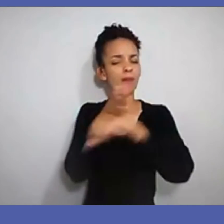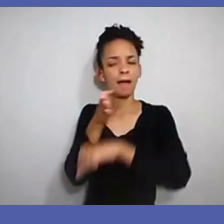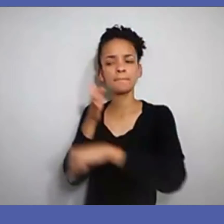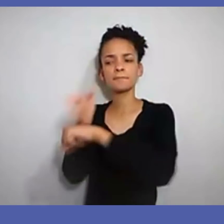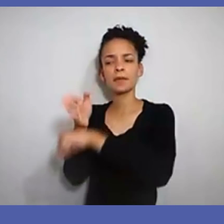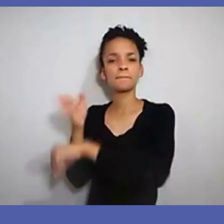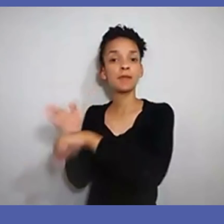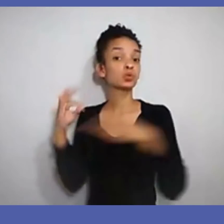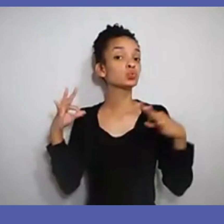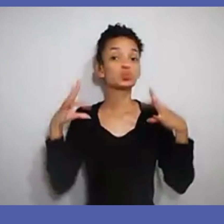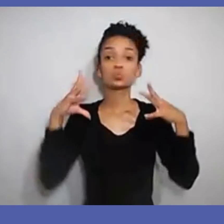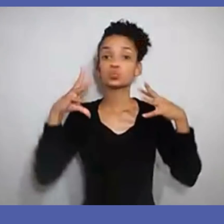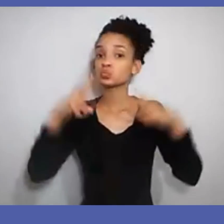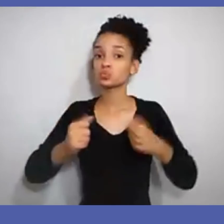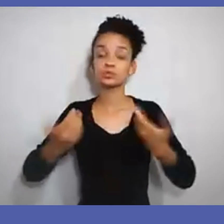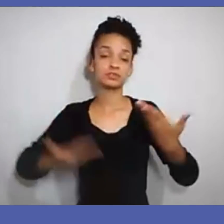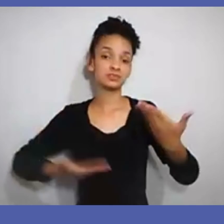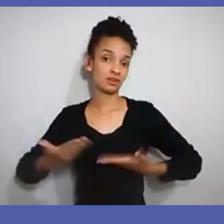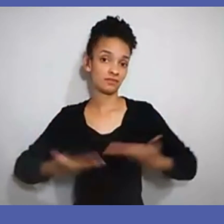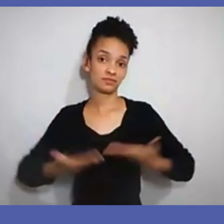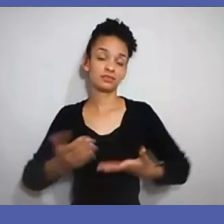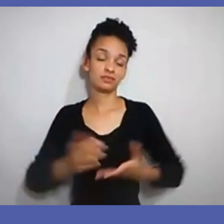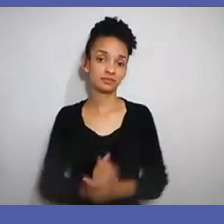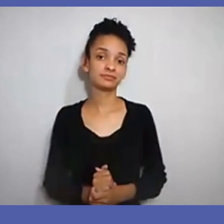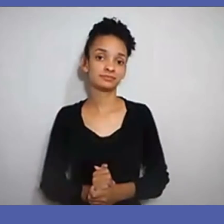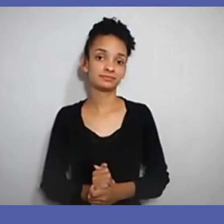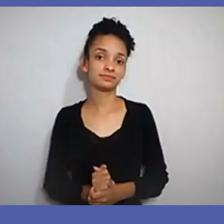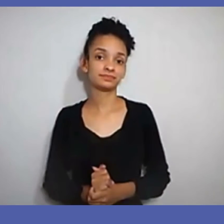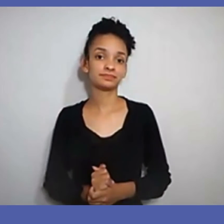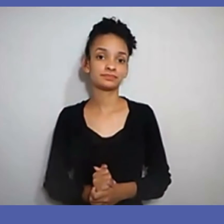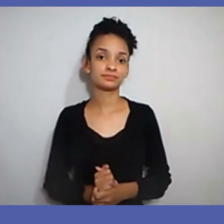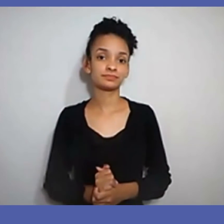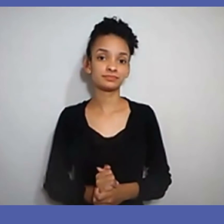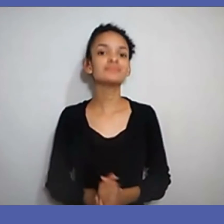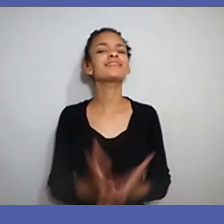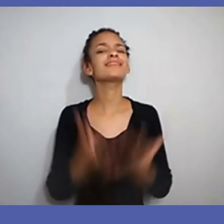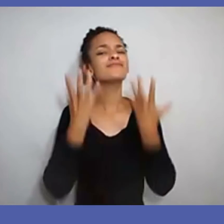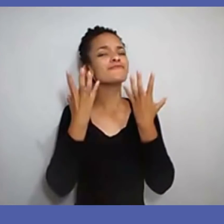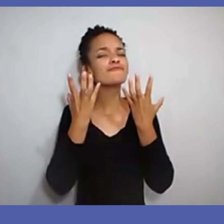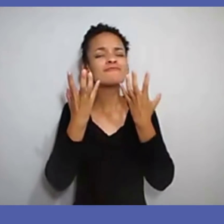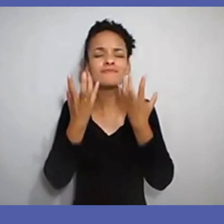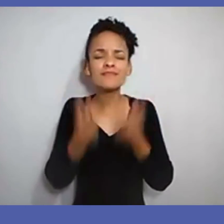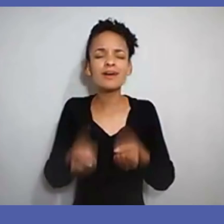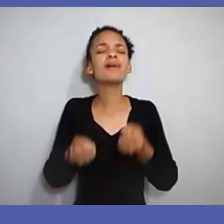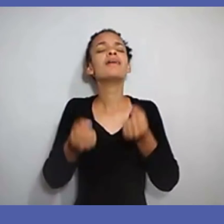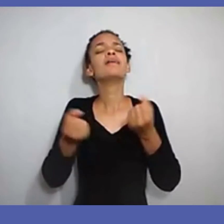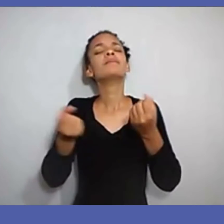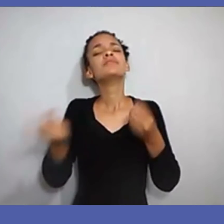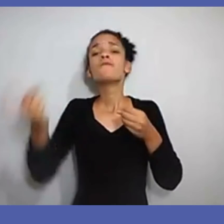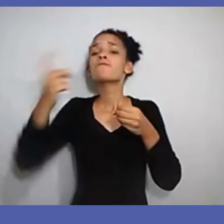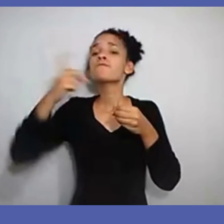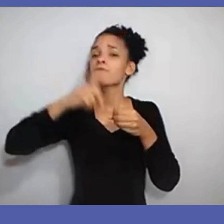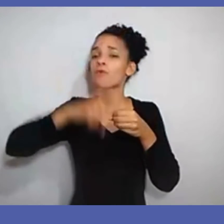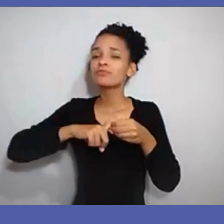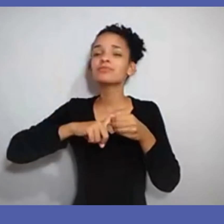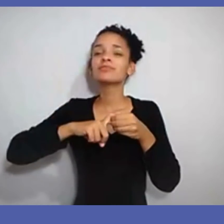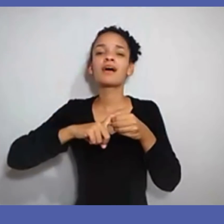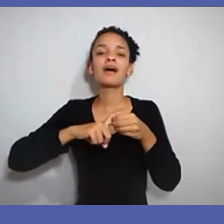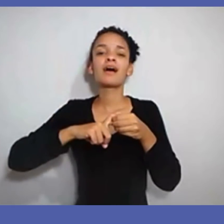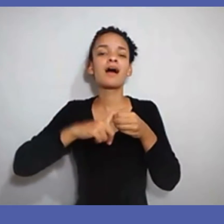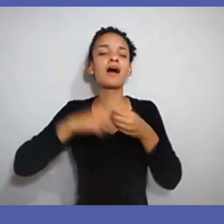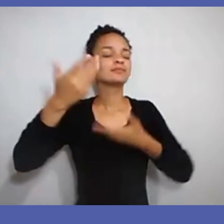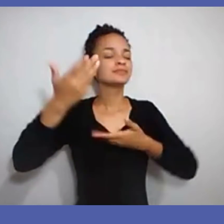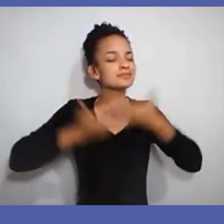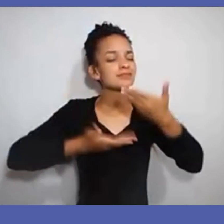puder participar, tá? E vamos voltar a restaurar esse serviço com a pandemia, não é